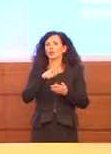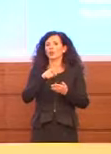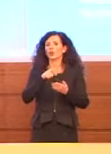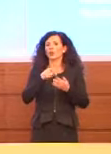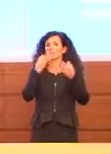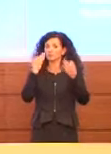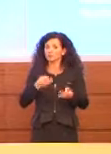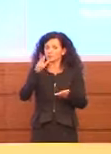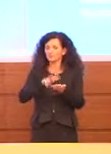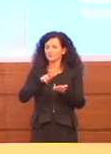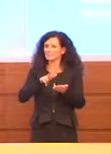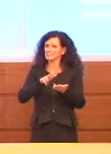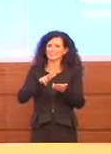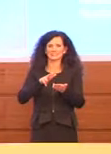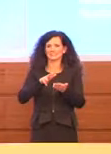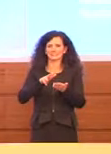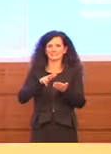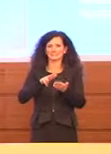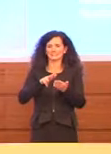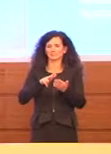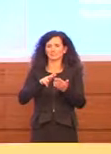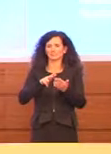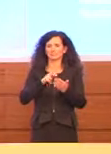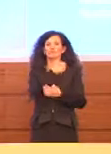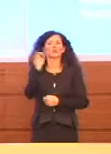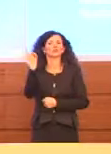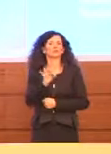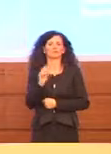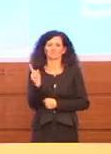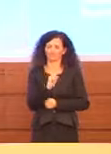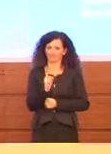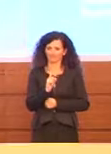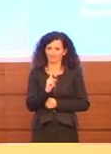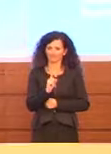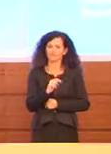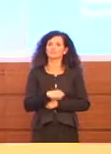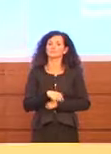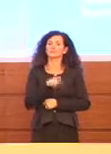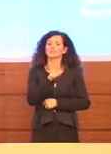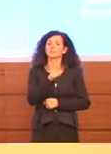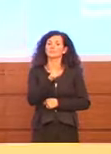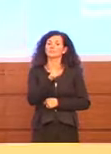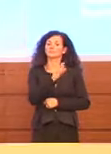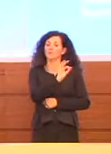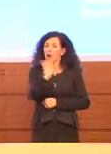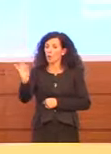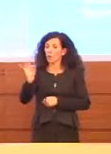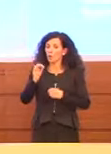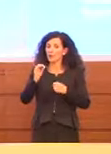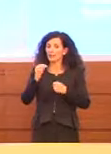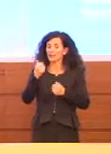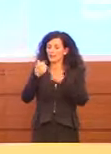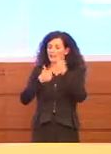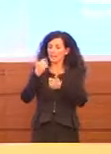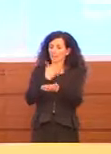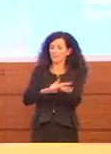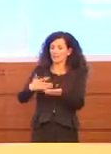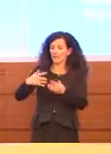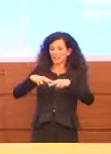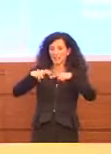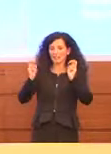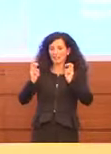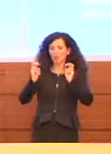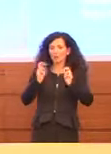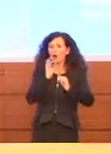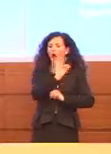il problema dei test diagnostici che nessuno test diagnostico è accurato al cento per cento ogni test diagnostico o una certa